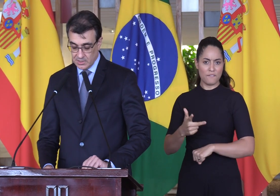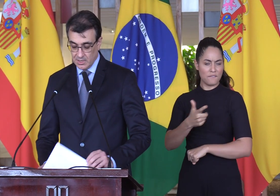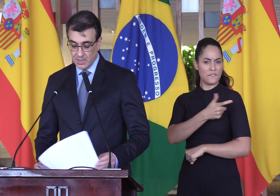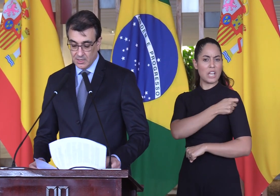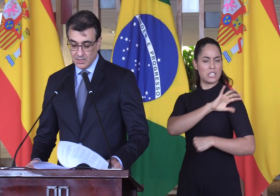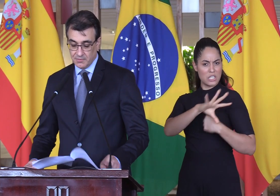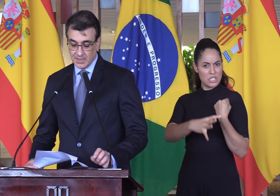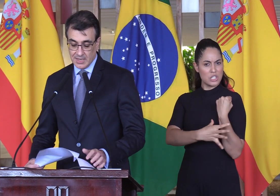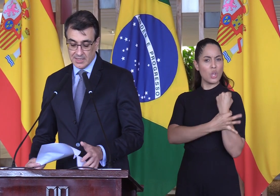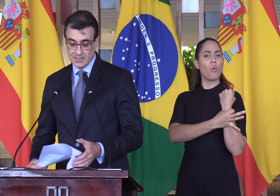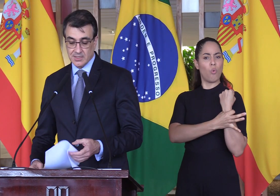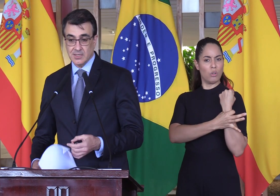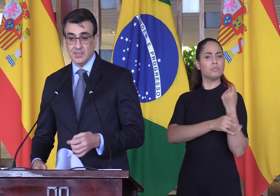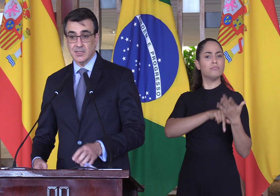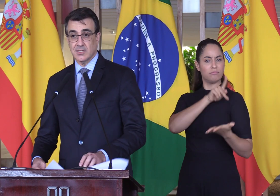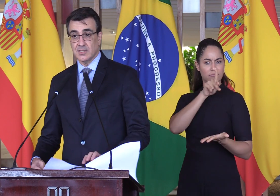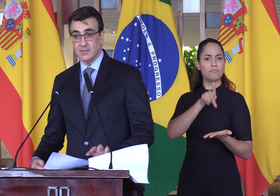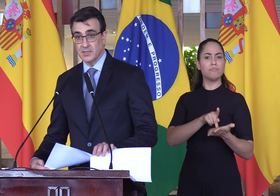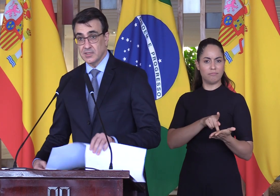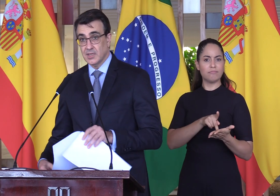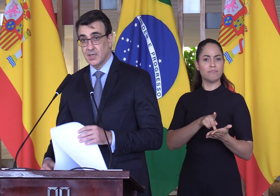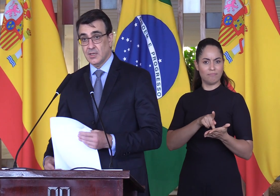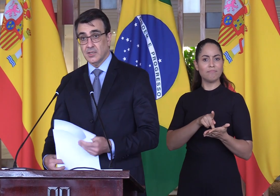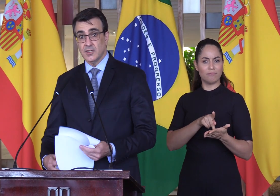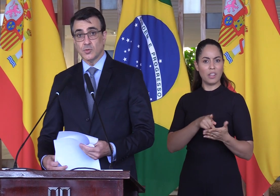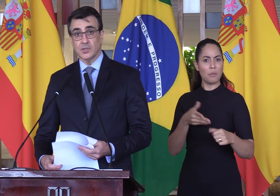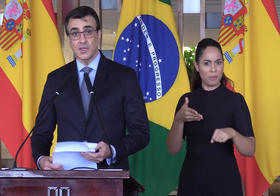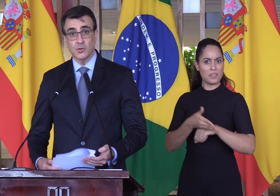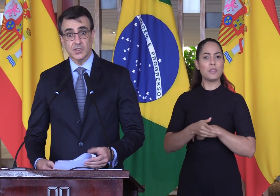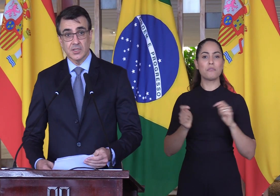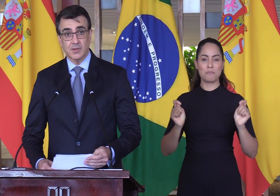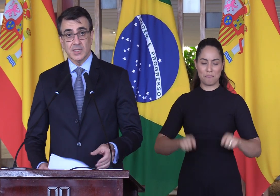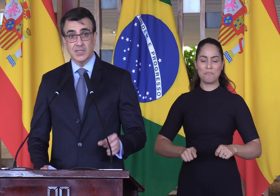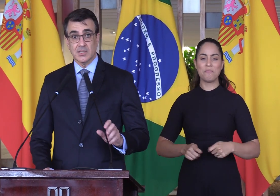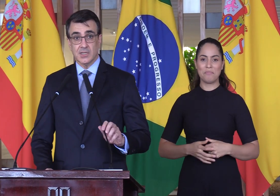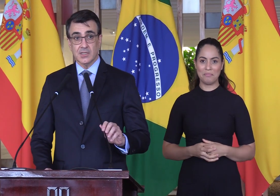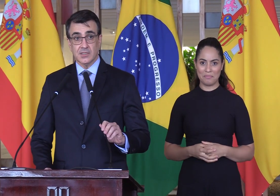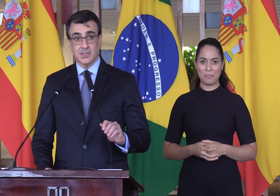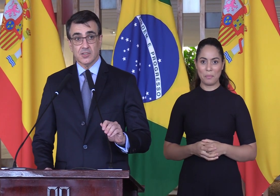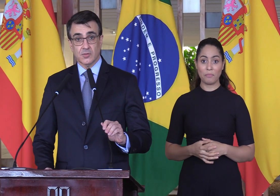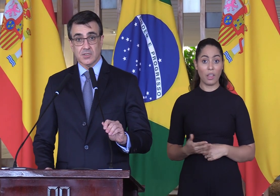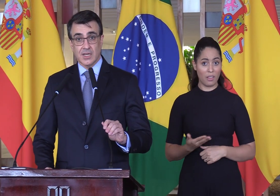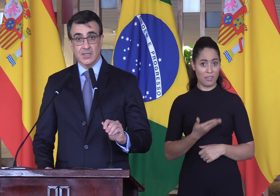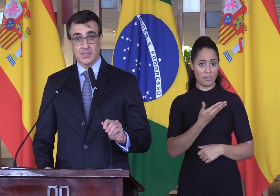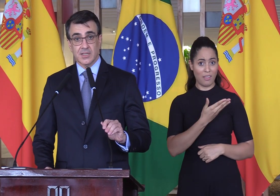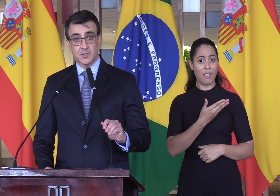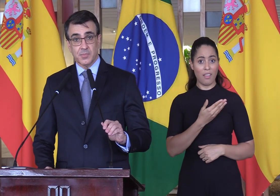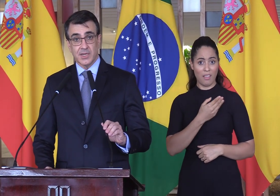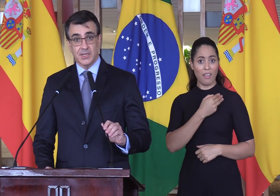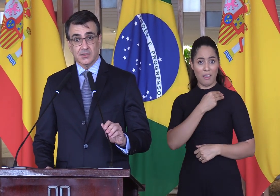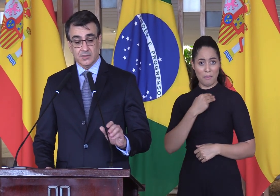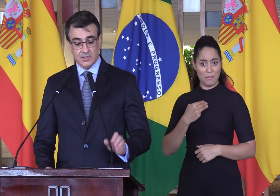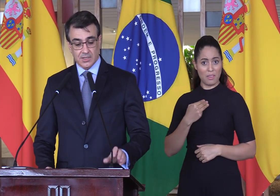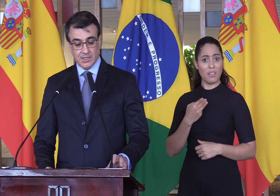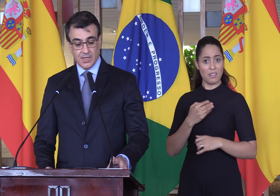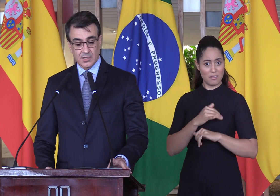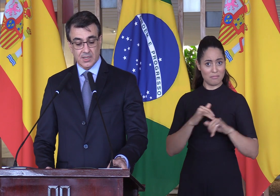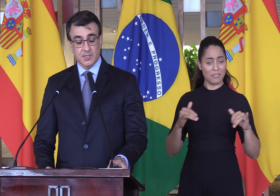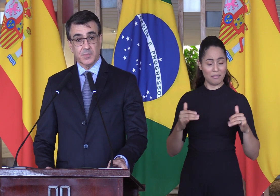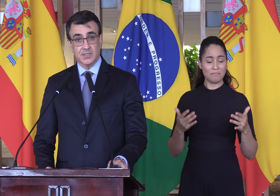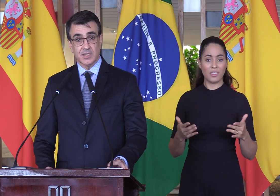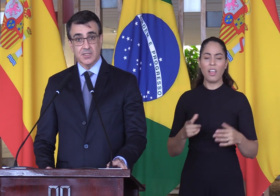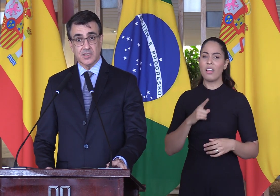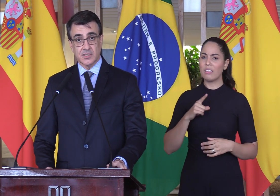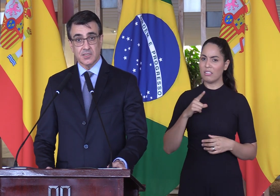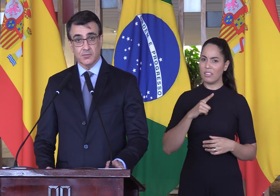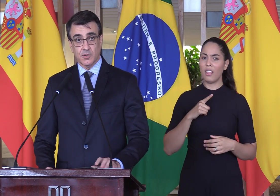seguras, eficazes e acessíveis. E escutei hoje da ministra Arantia Gonçalves que a Espanha já tem